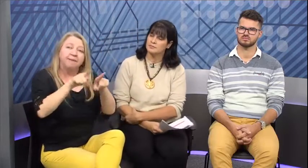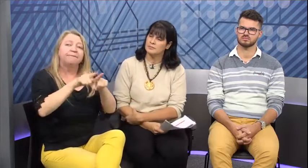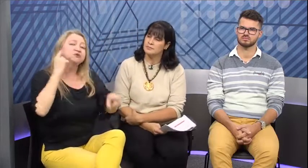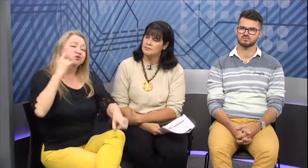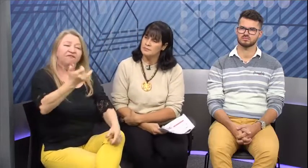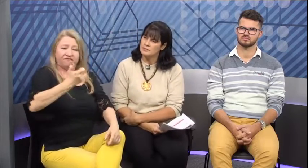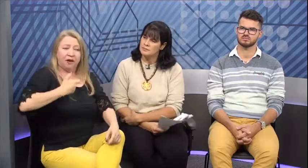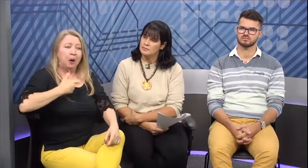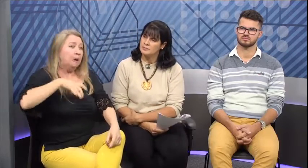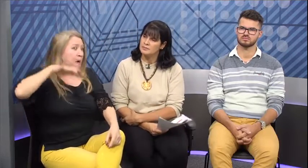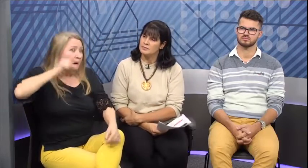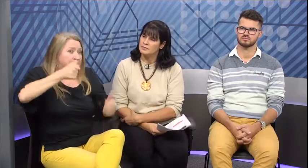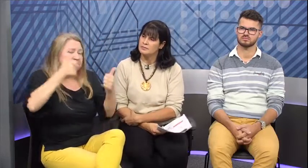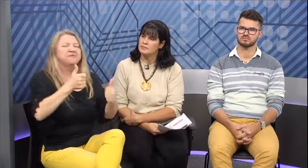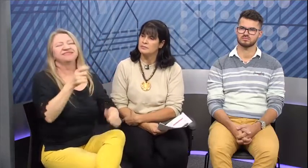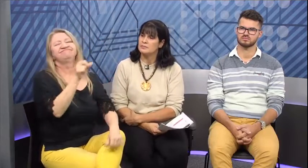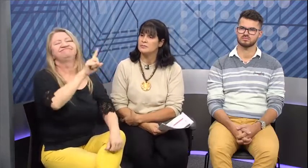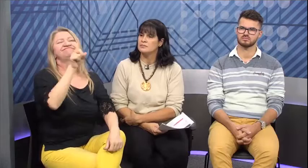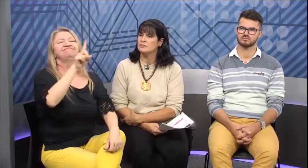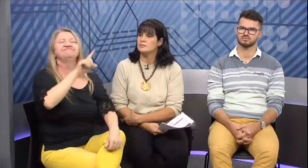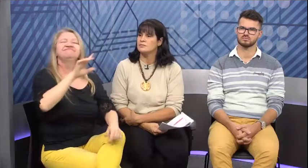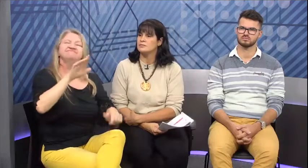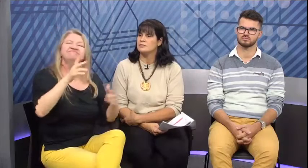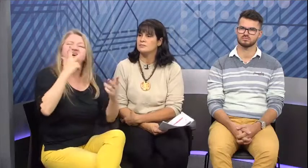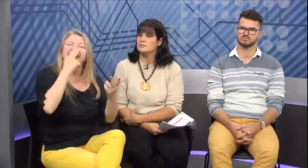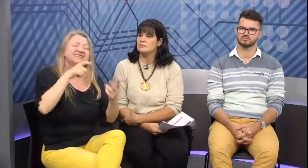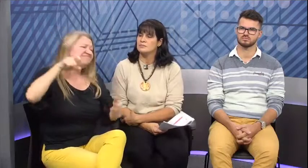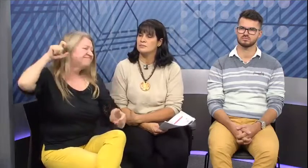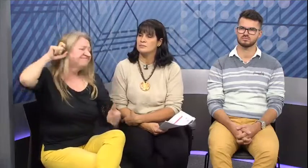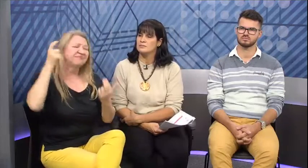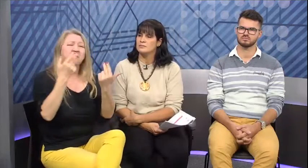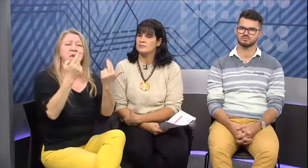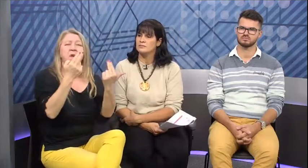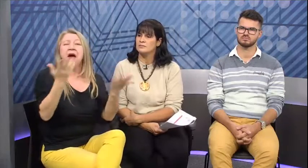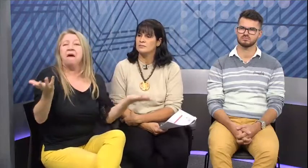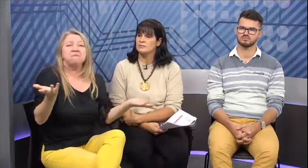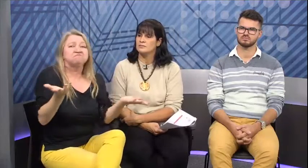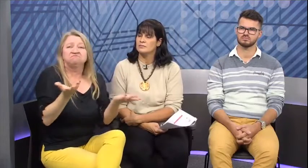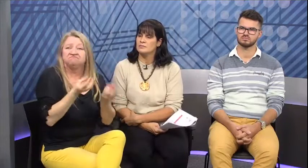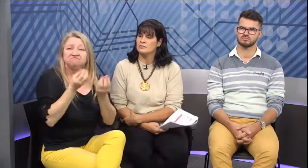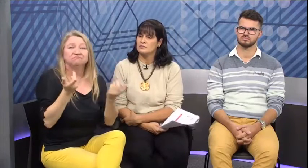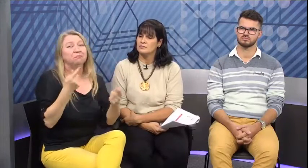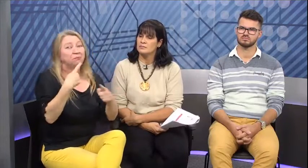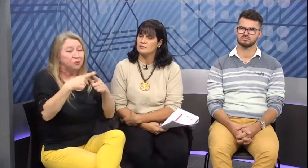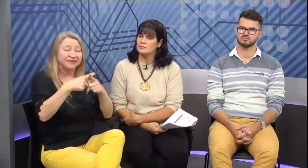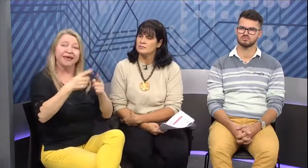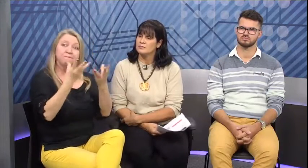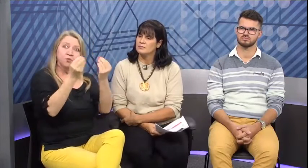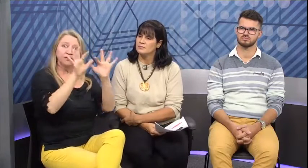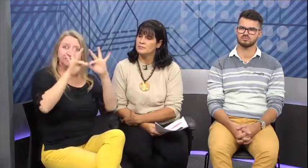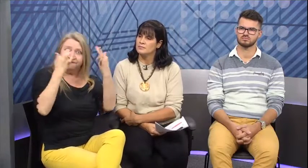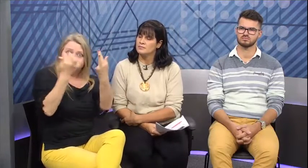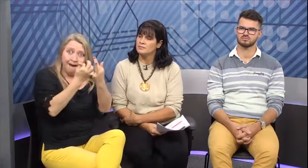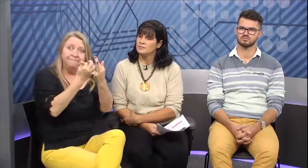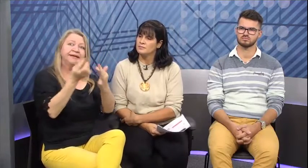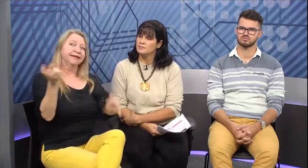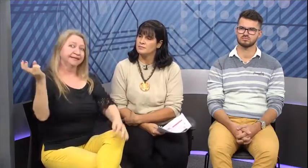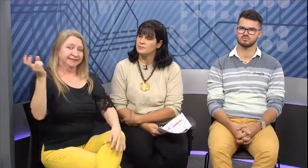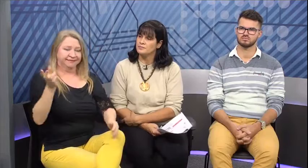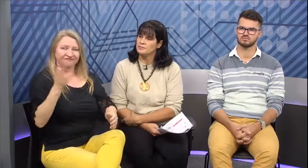decisão, depois deixam de usar. E muitos depoimentos dos surdos é que eles não tiveram uma boa contribuição com o implante coclear,